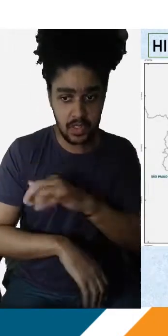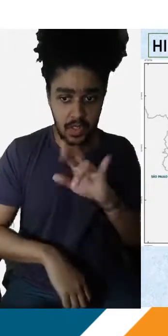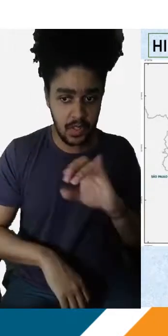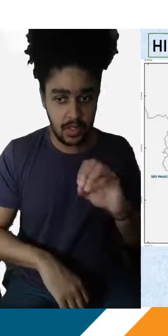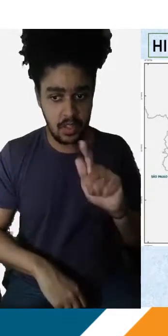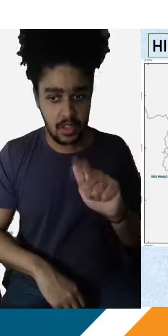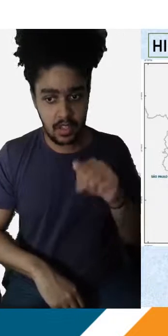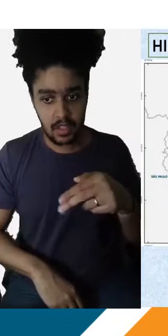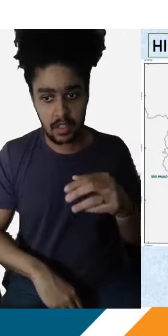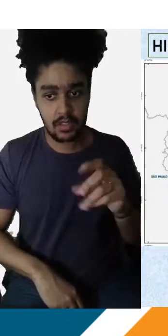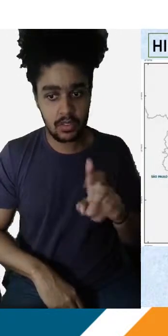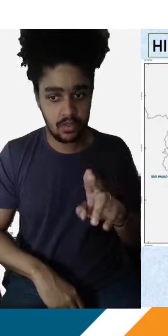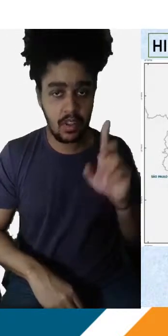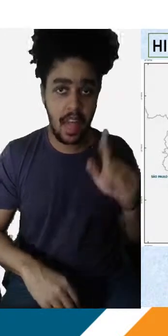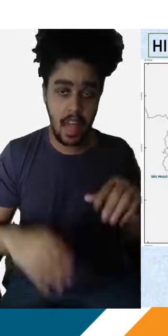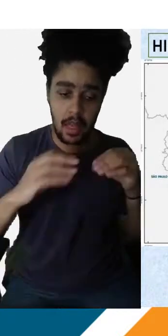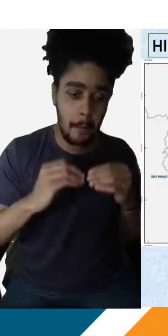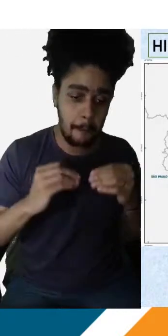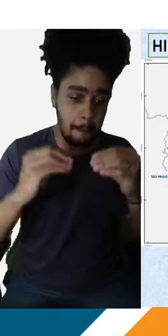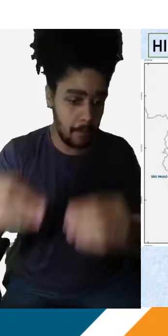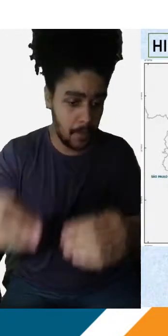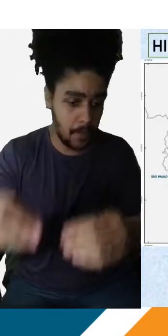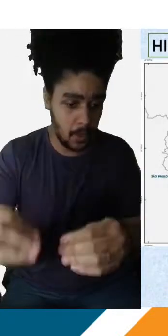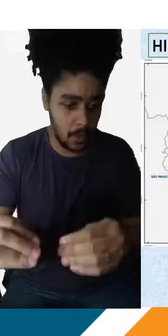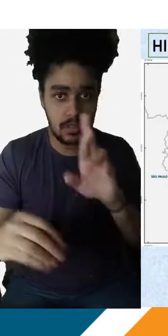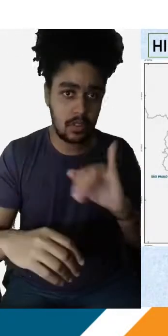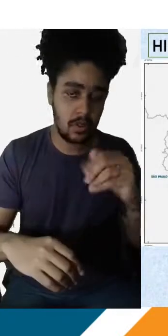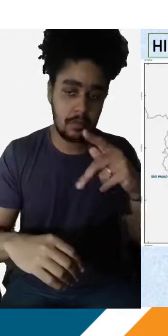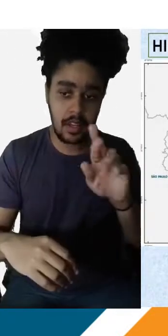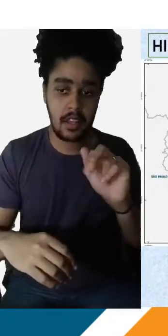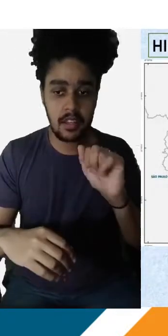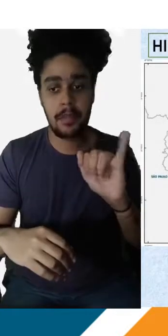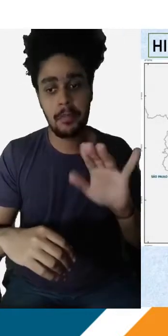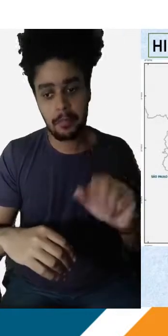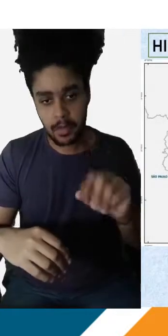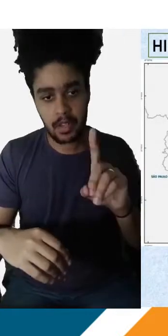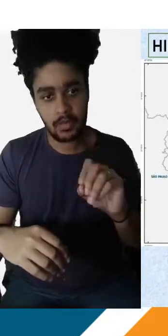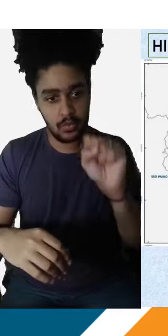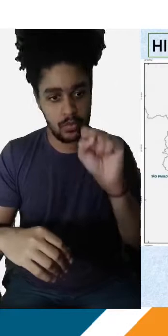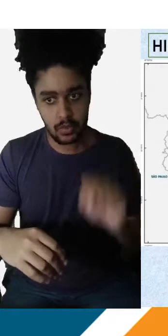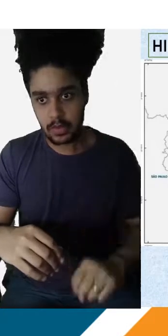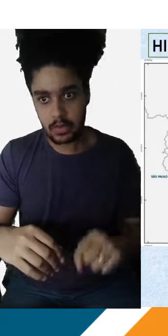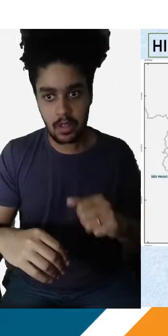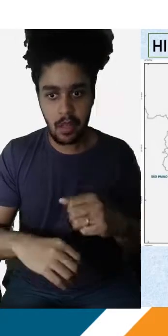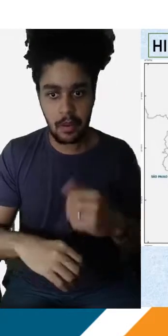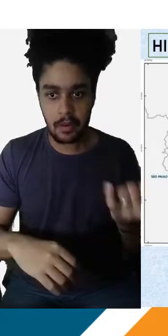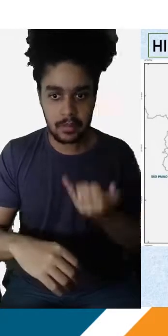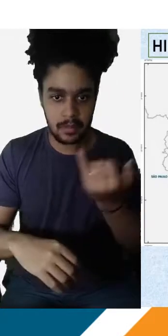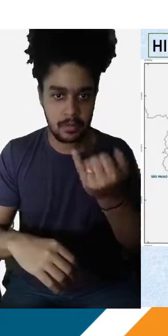justamente uma transposição do Rio Paraíba do Sul. Então a gente tem a dimensão da importância desse rio e é